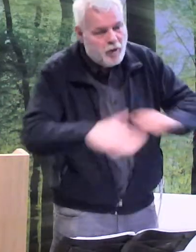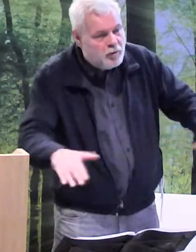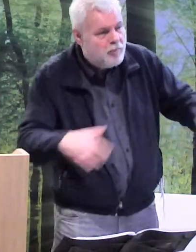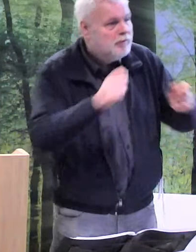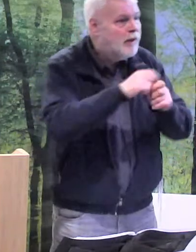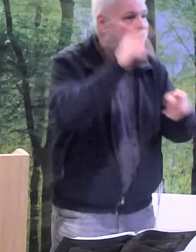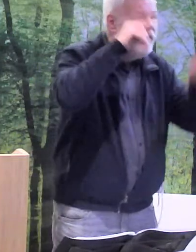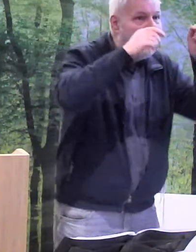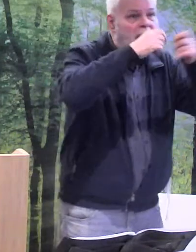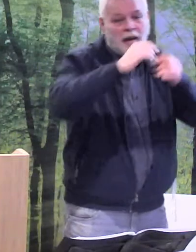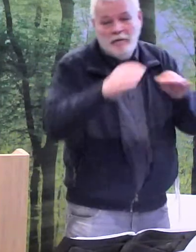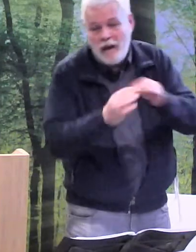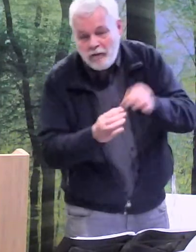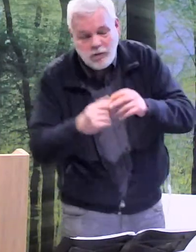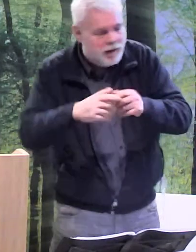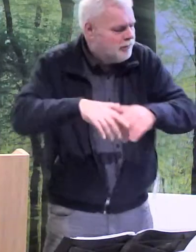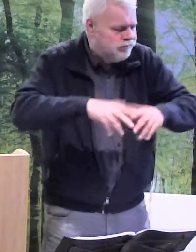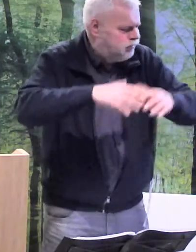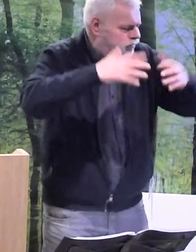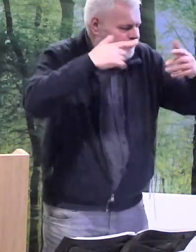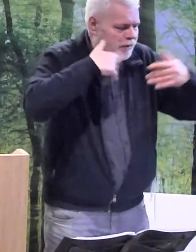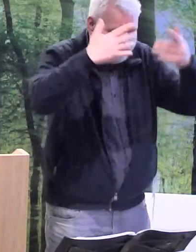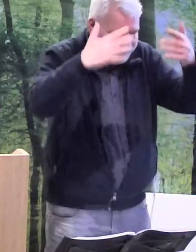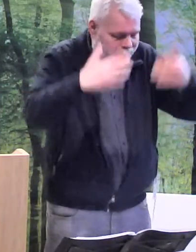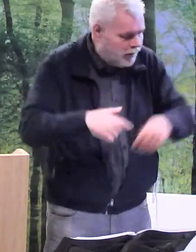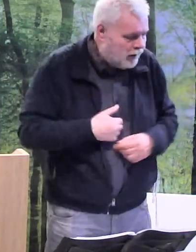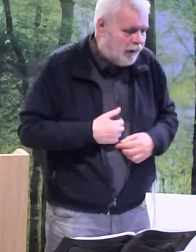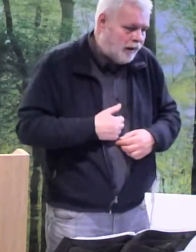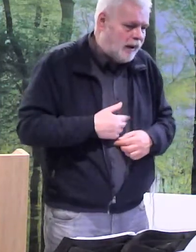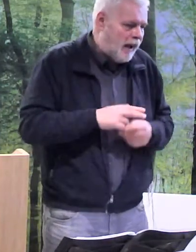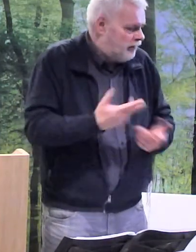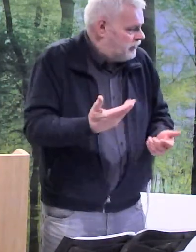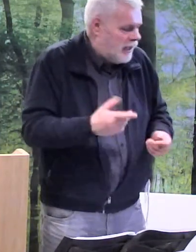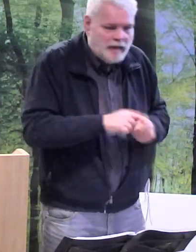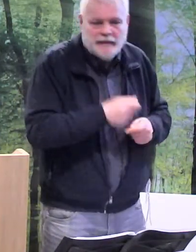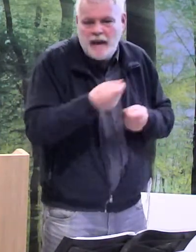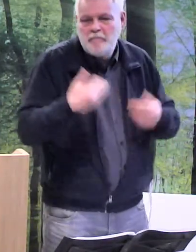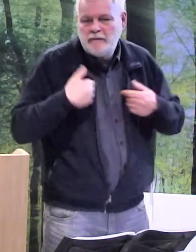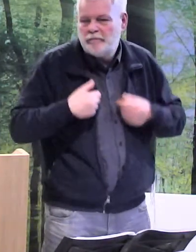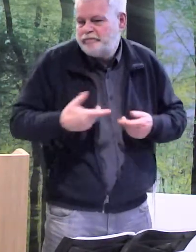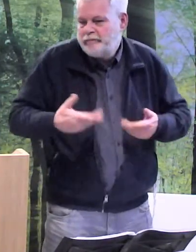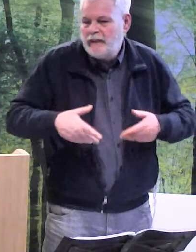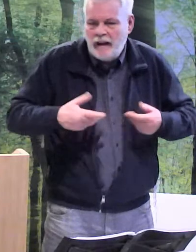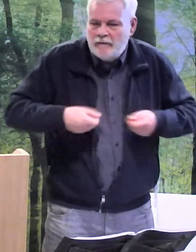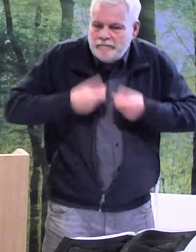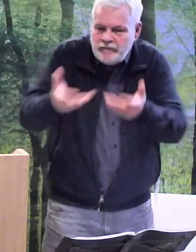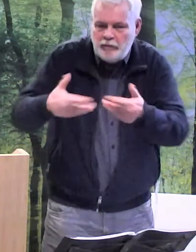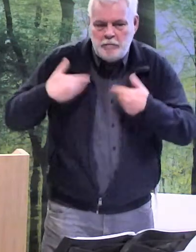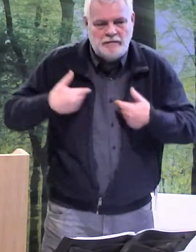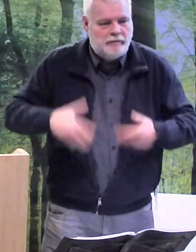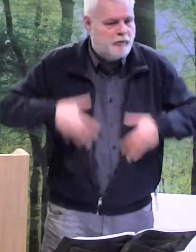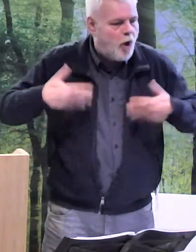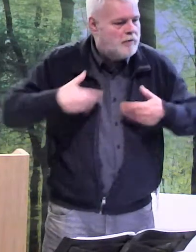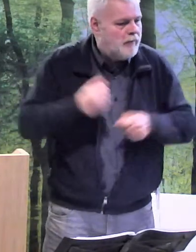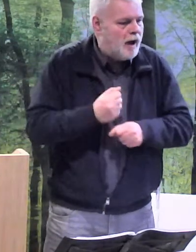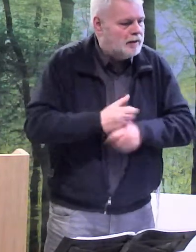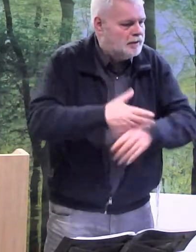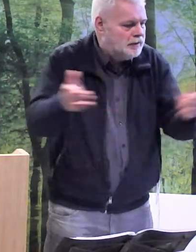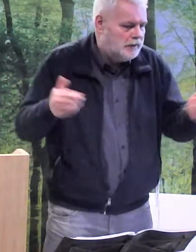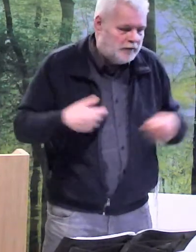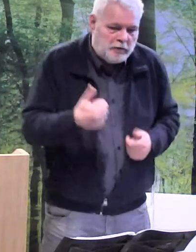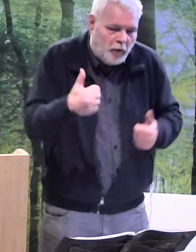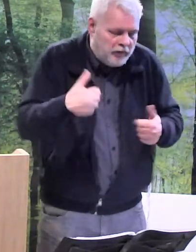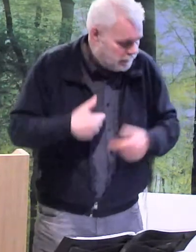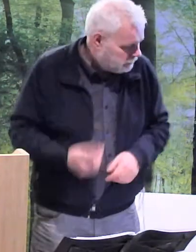Later naar het schilderen begon ze met acteren, allerlei dingen maken op het toneel.